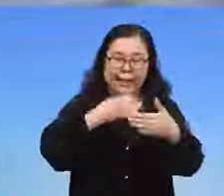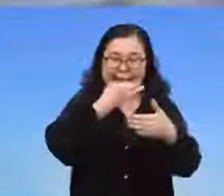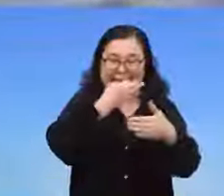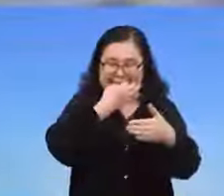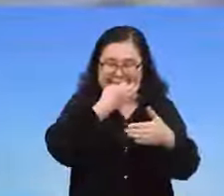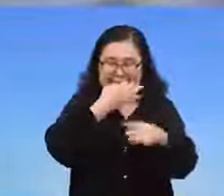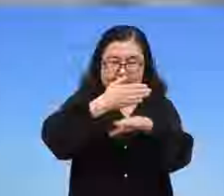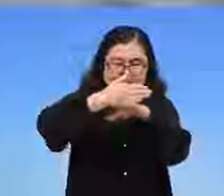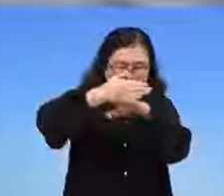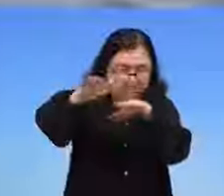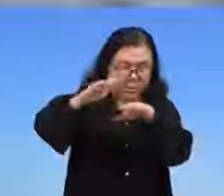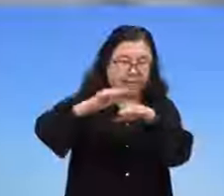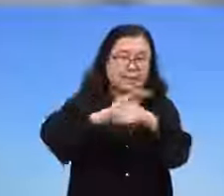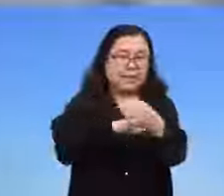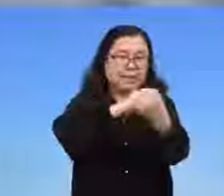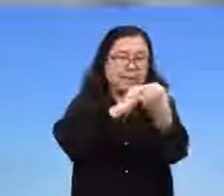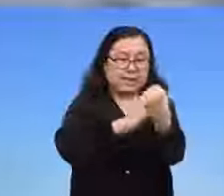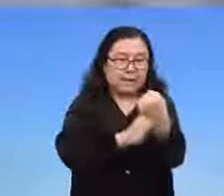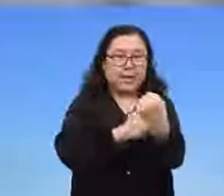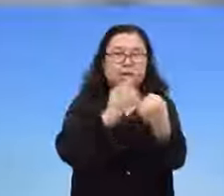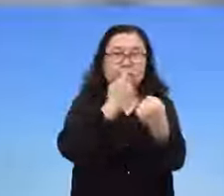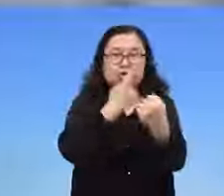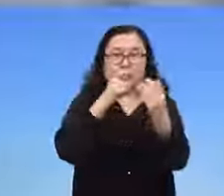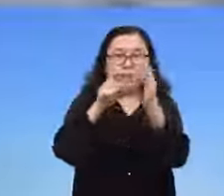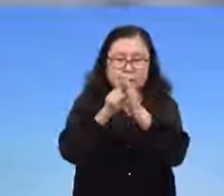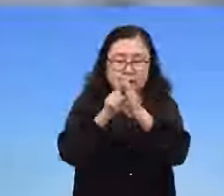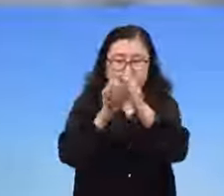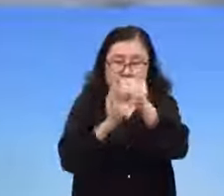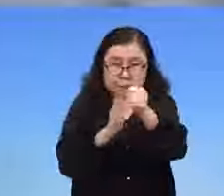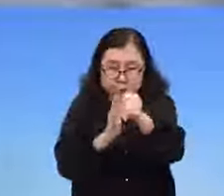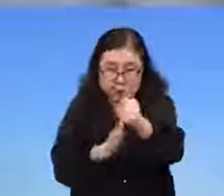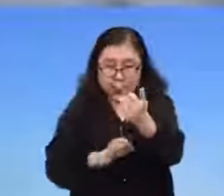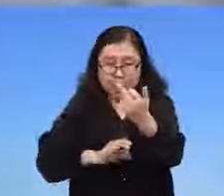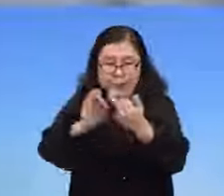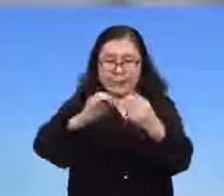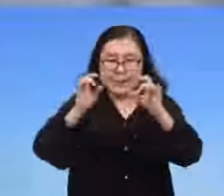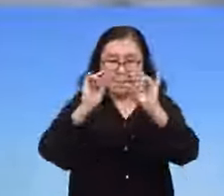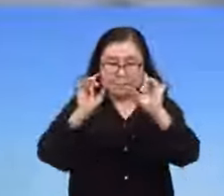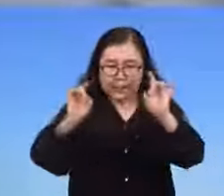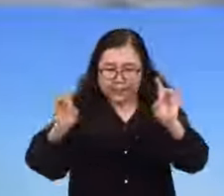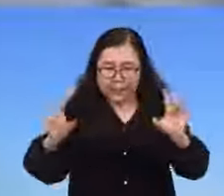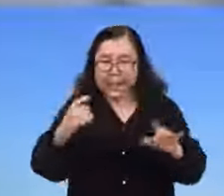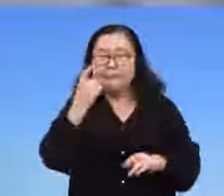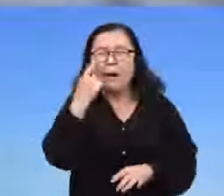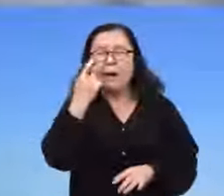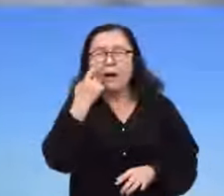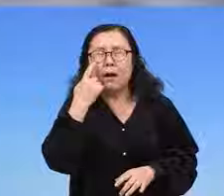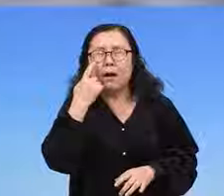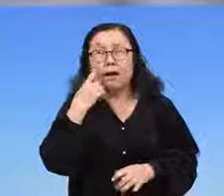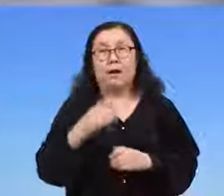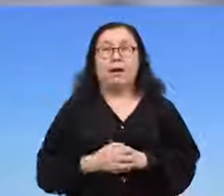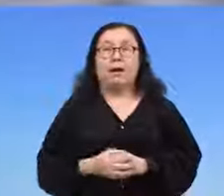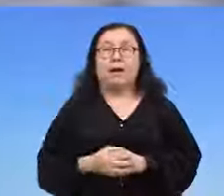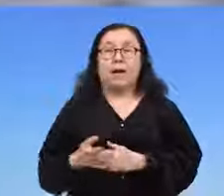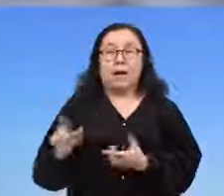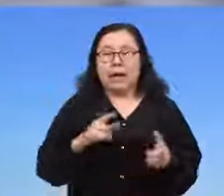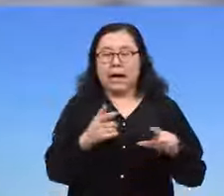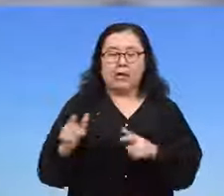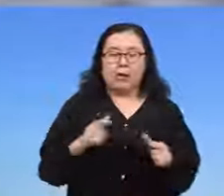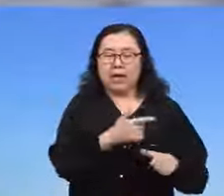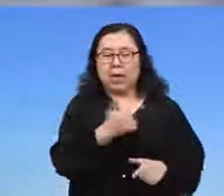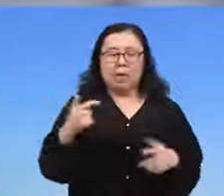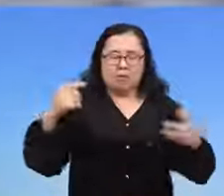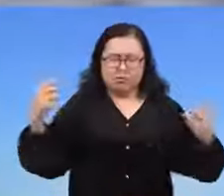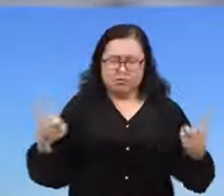내 안에 탐욕을 몰아내는 능력인 줄 믿으시기를 바랍니다. 아침마다 커피 마시면서 한번 해보세요. 얼마나 이